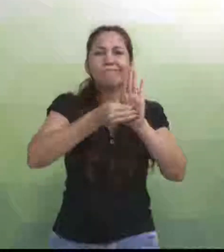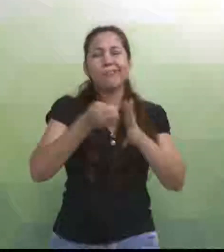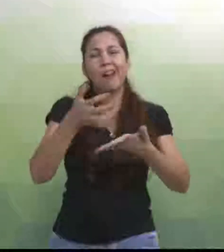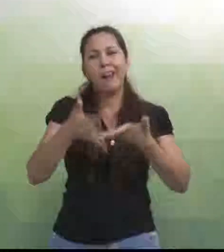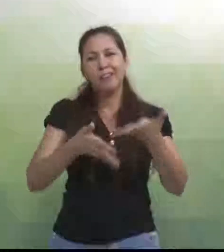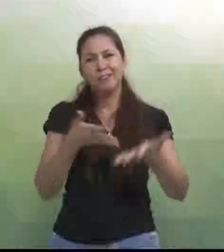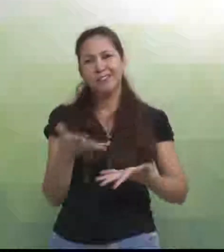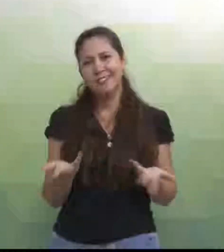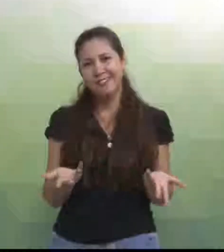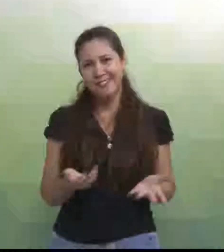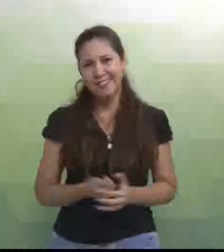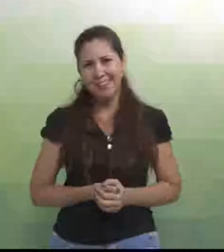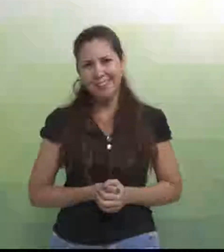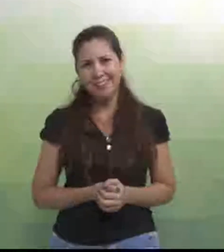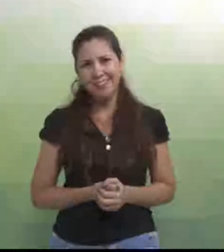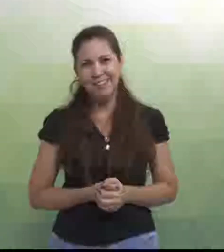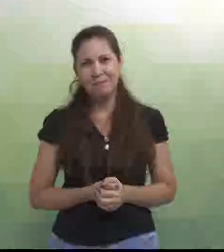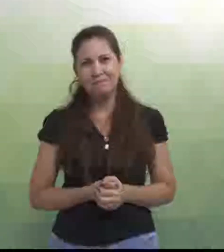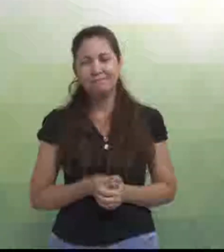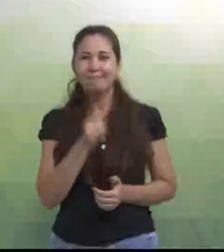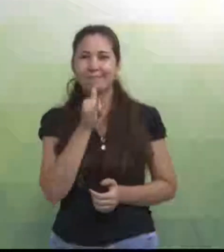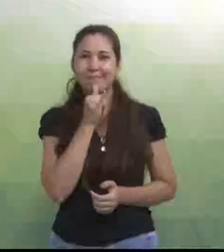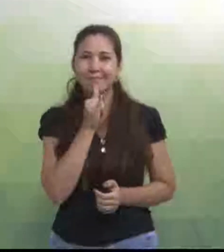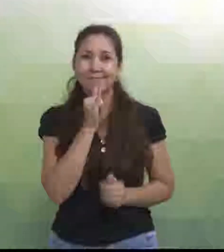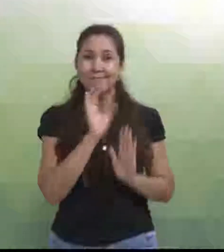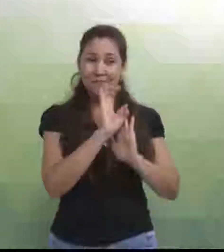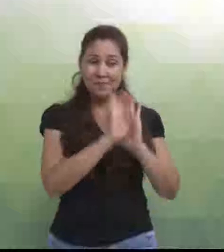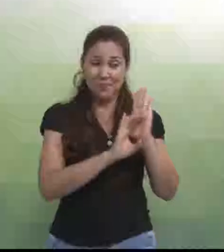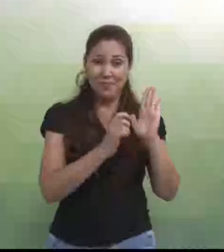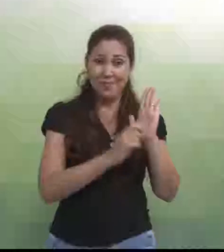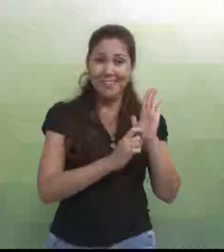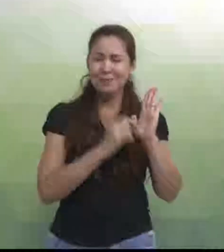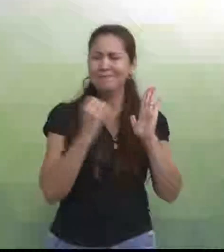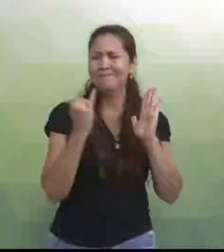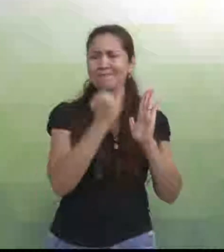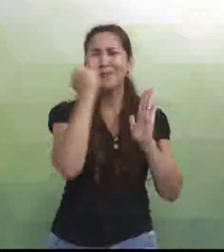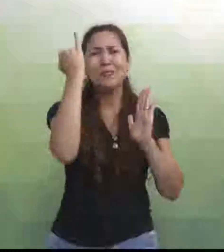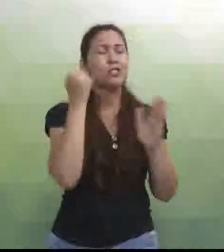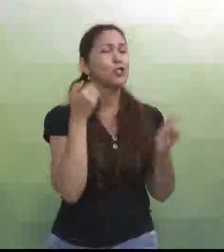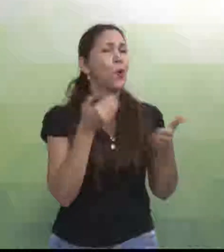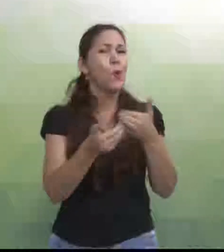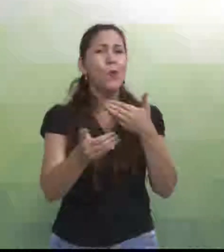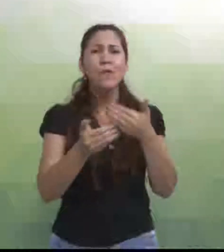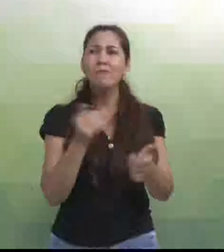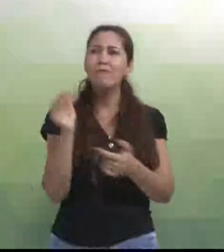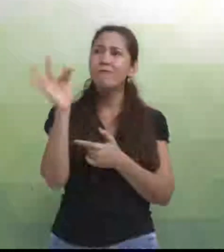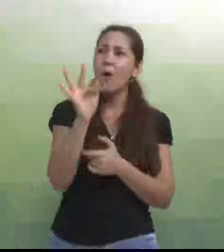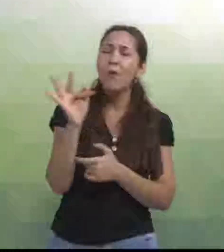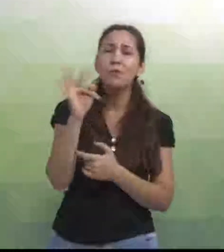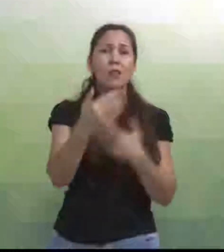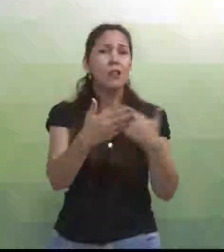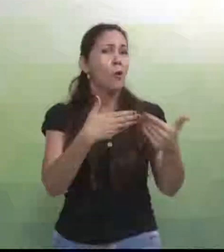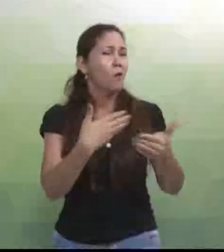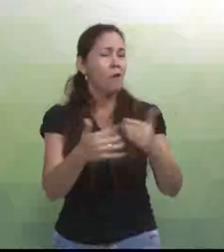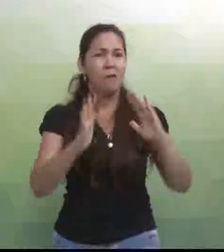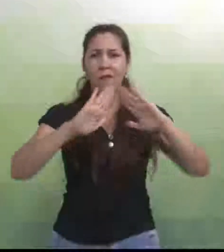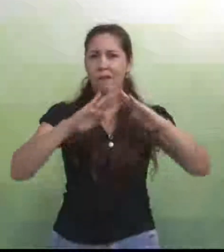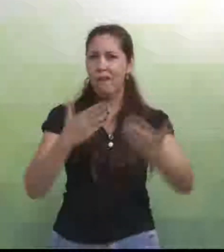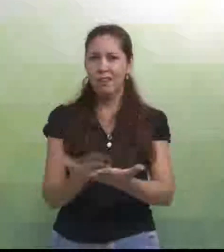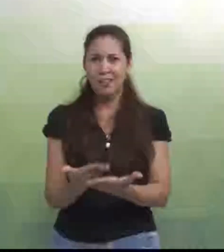exemplo, nós sabemos que o currículo é muito importante nas faculdades, nas escolas, porque é o